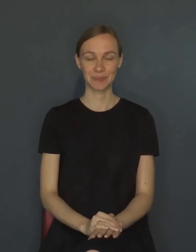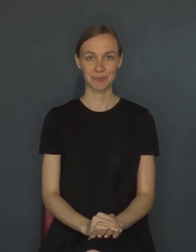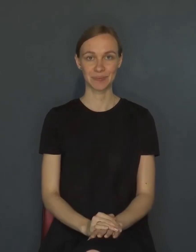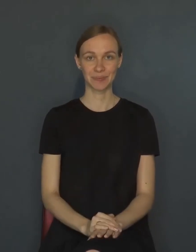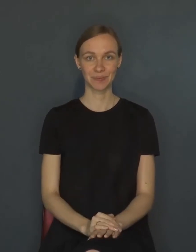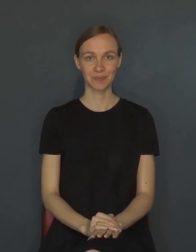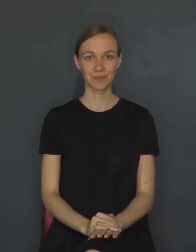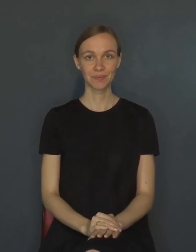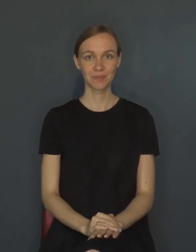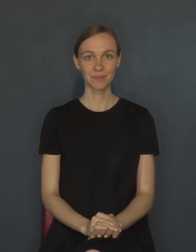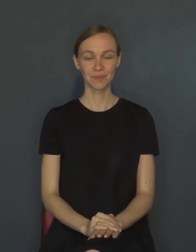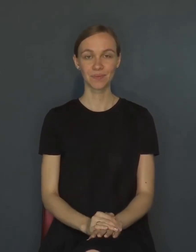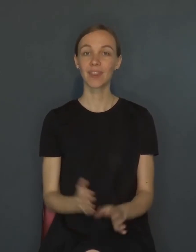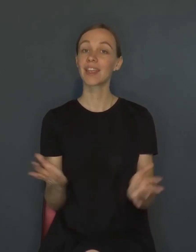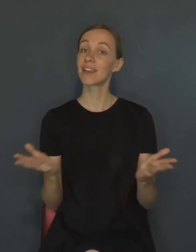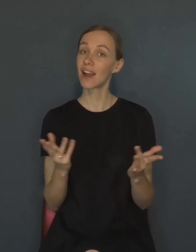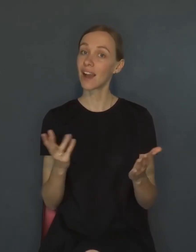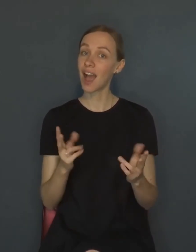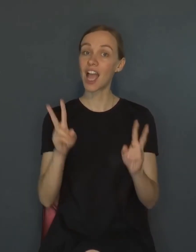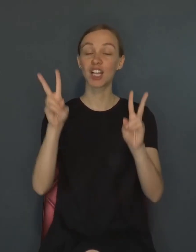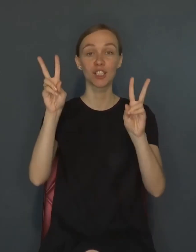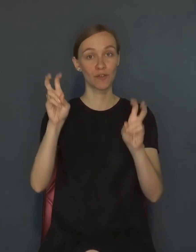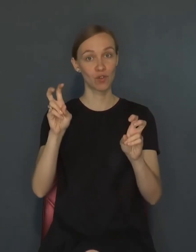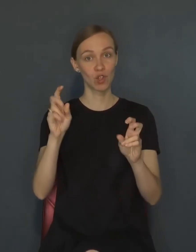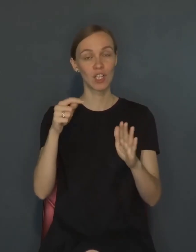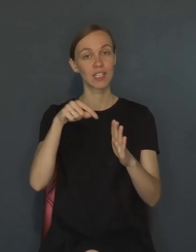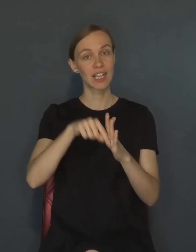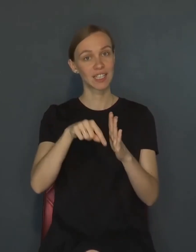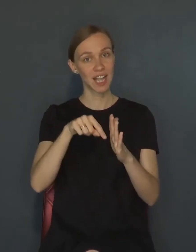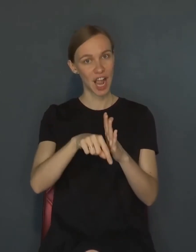яка і символізує зазначену річку.